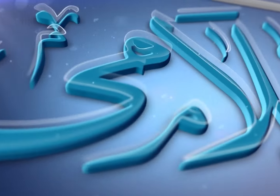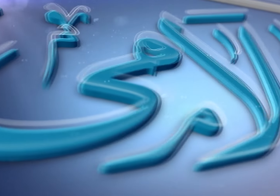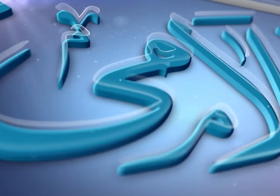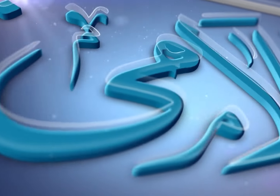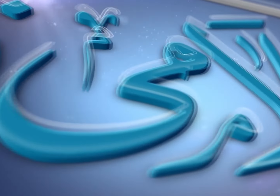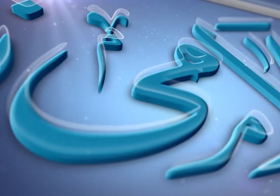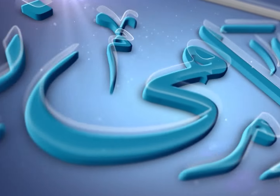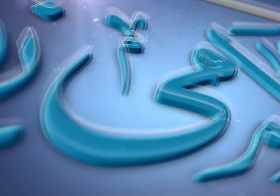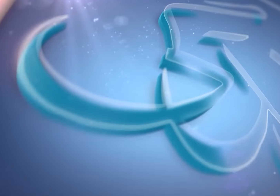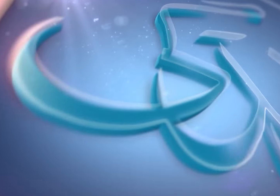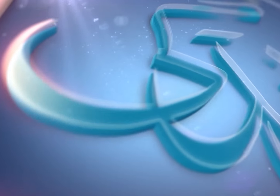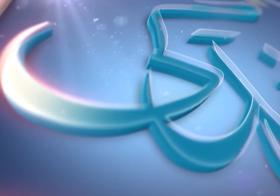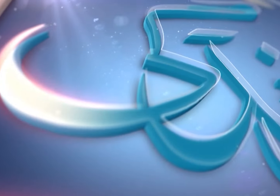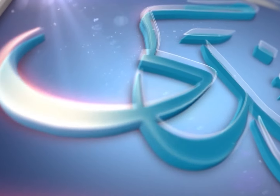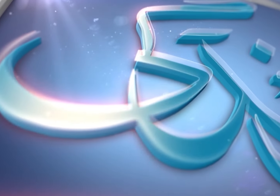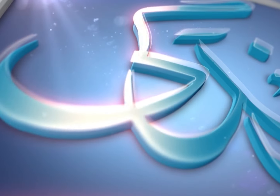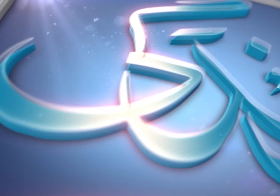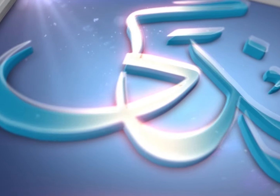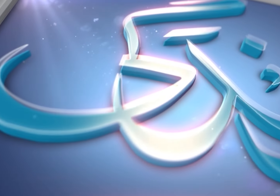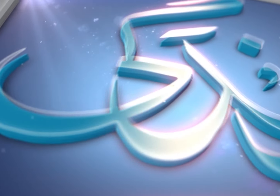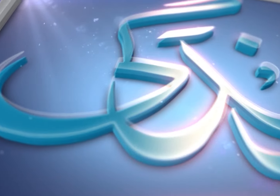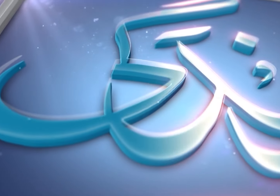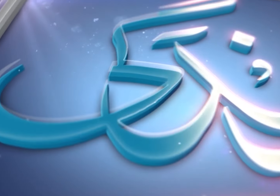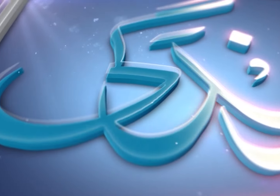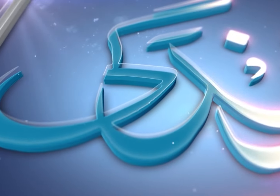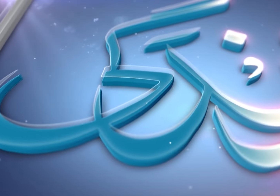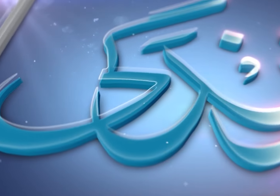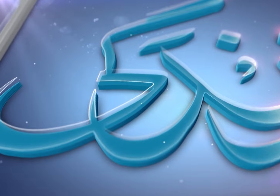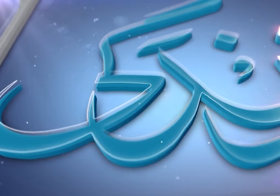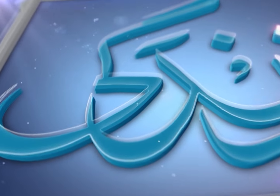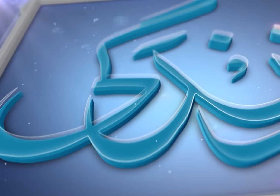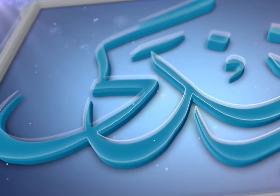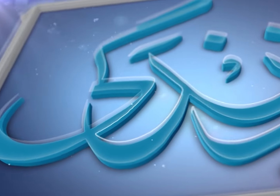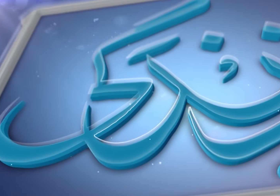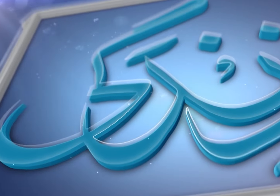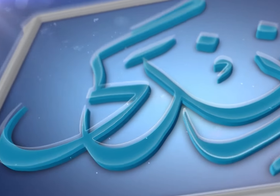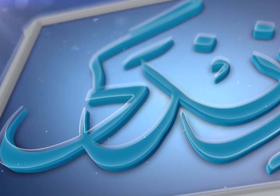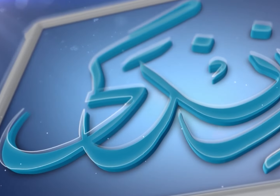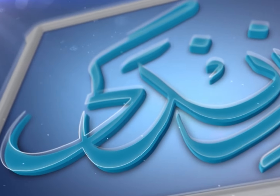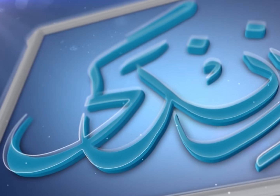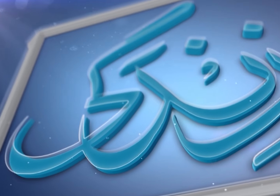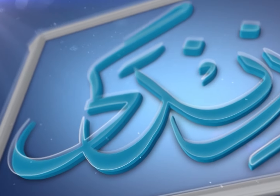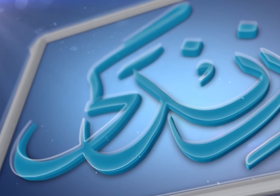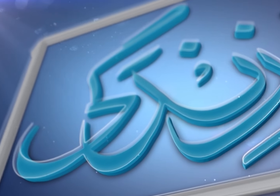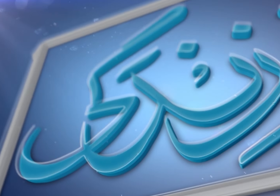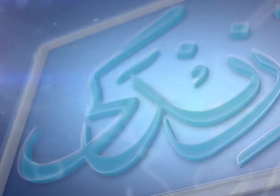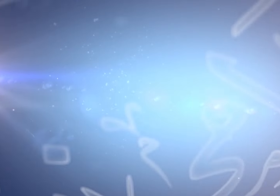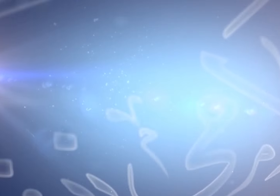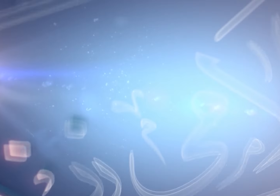فرازی میسی لیے مسلمان میسی لیے نمازی میری